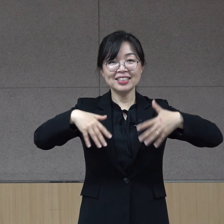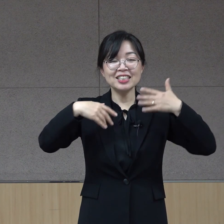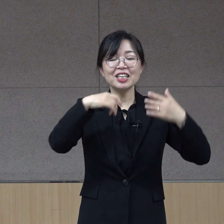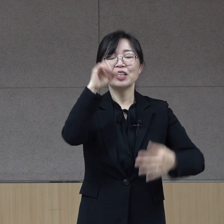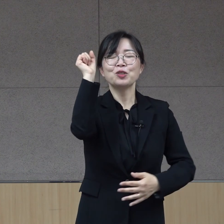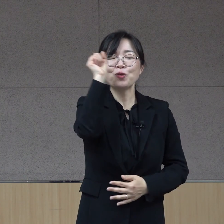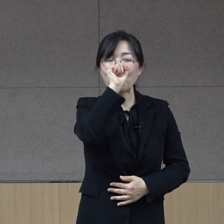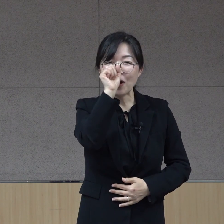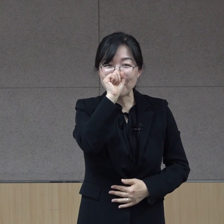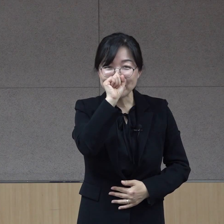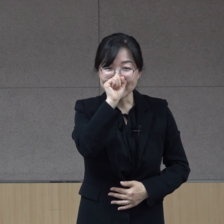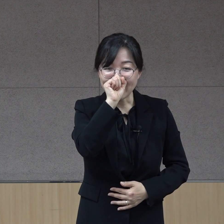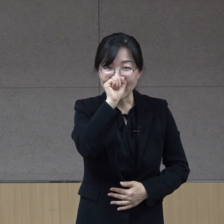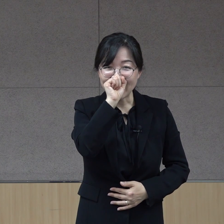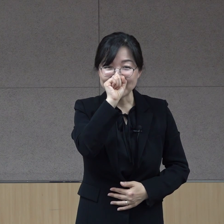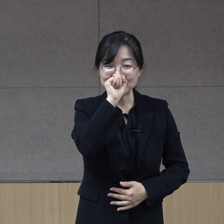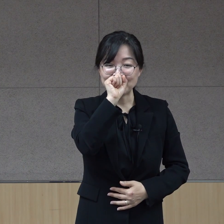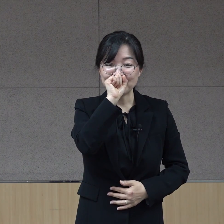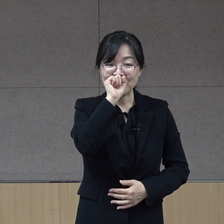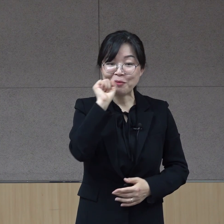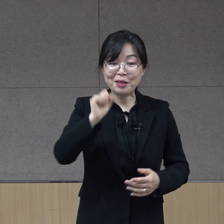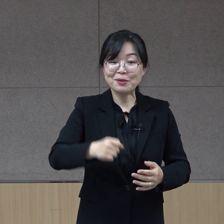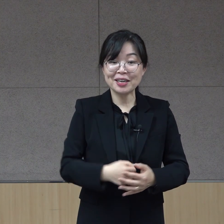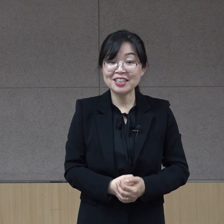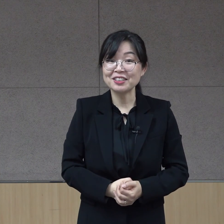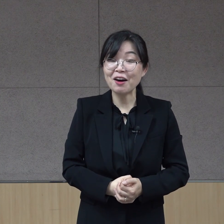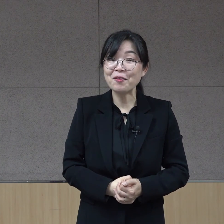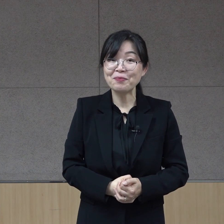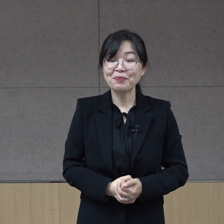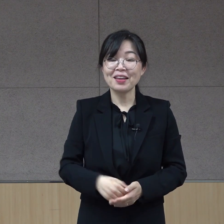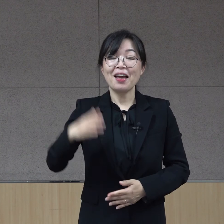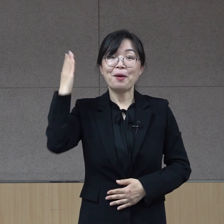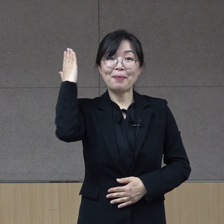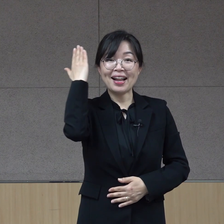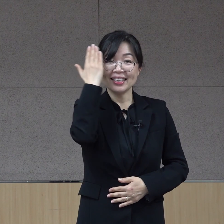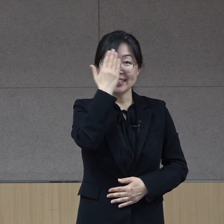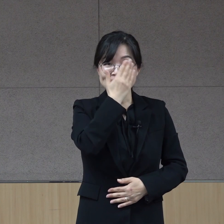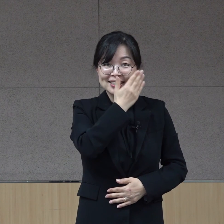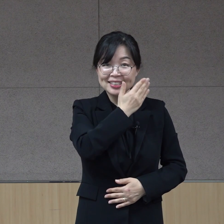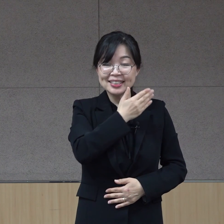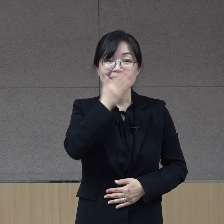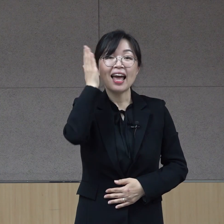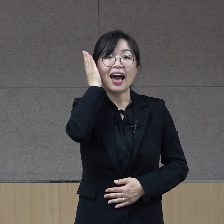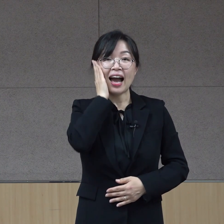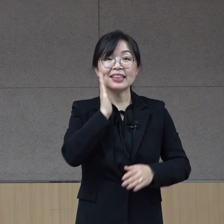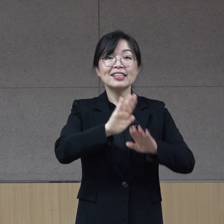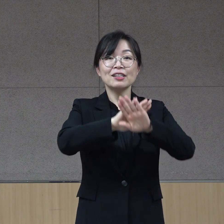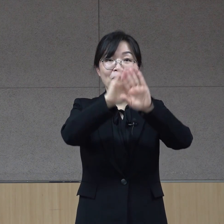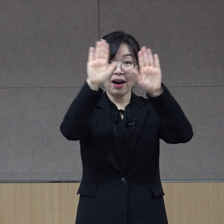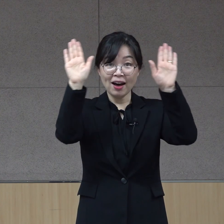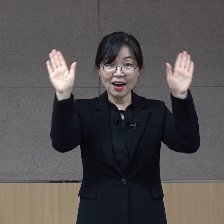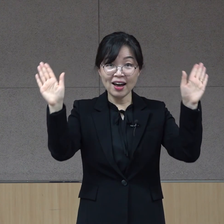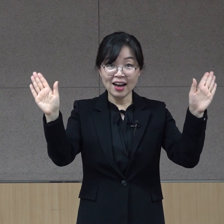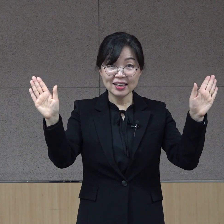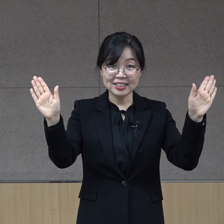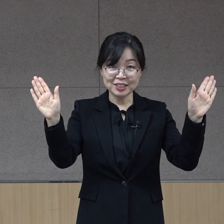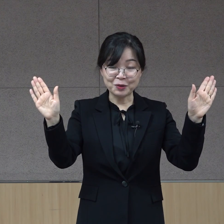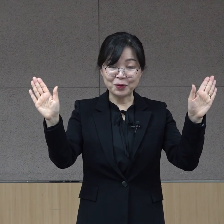가을을 좋아합니다. 하겠죠. 한번 해볼까? 이어서 맑은 하늘과